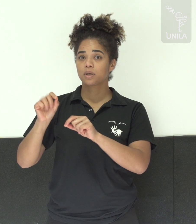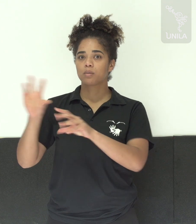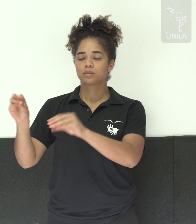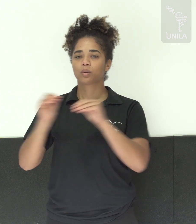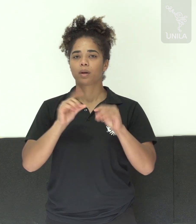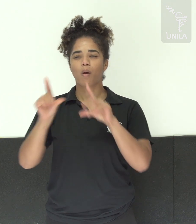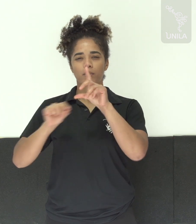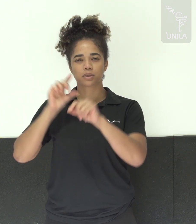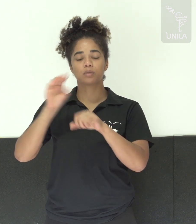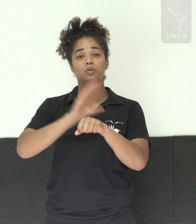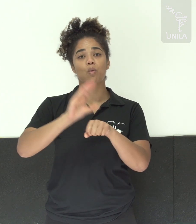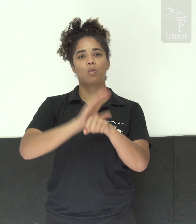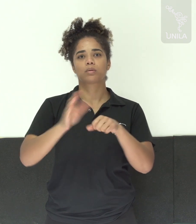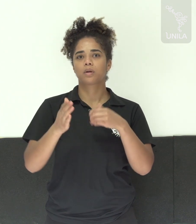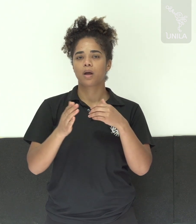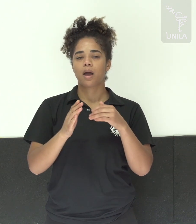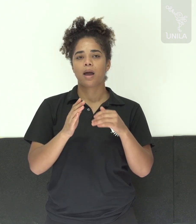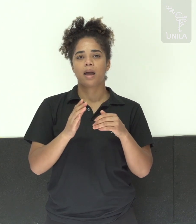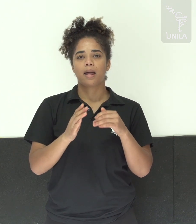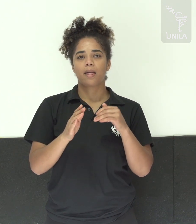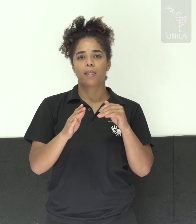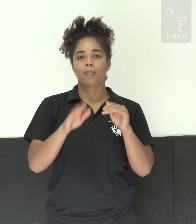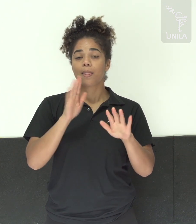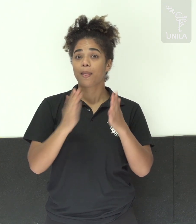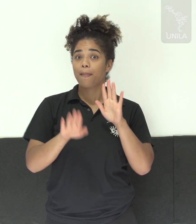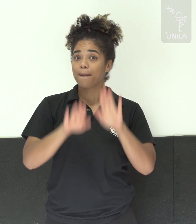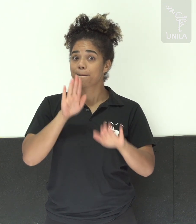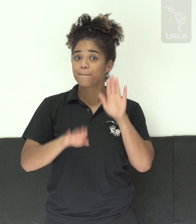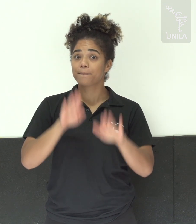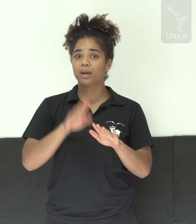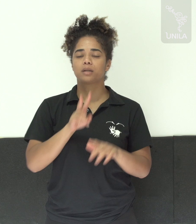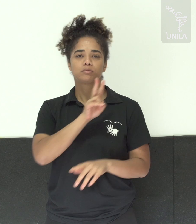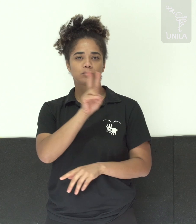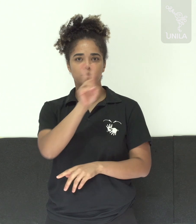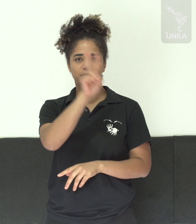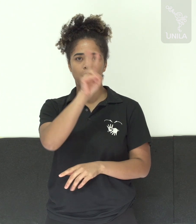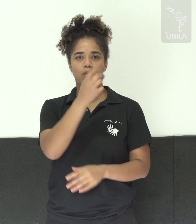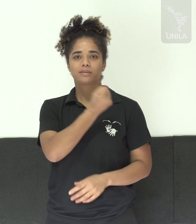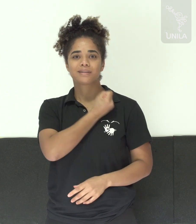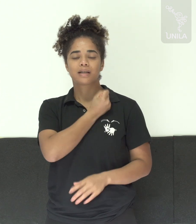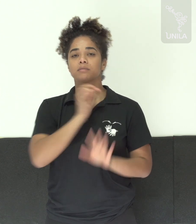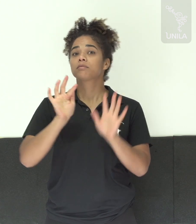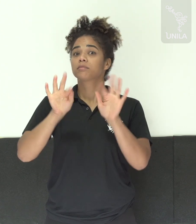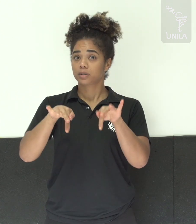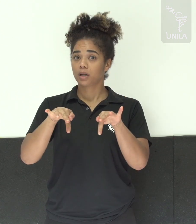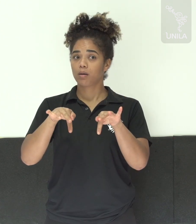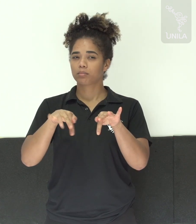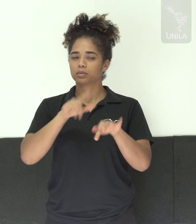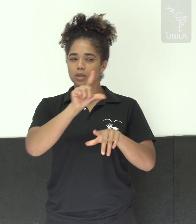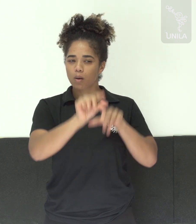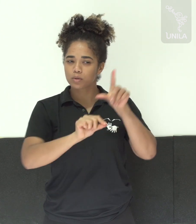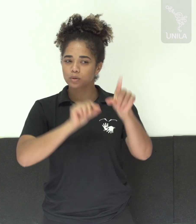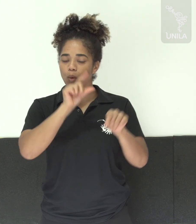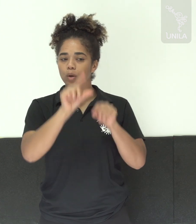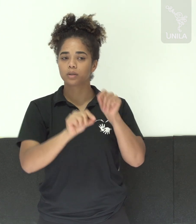com os valores decrescentes da nota final e serão selecionados conforme o